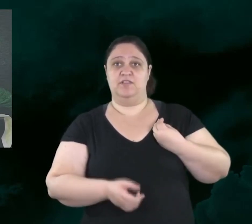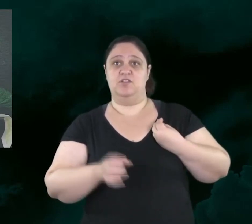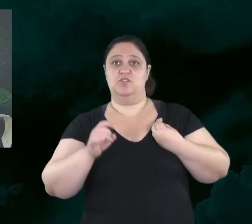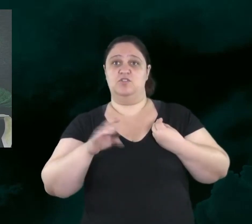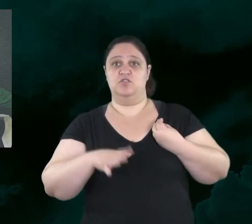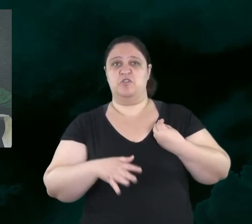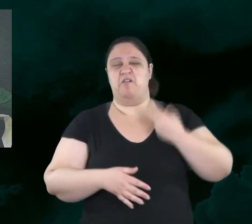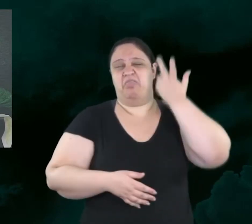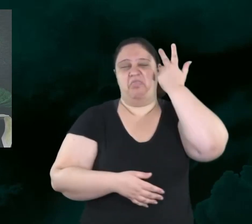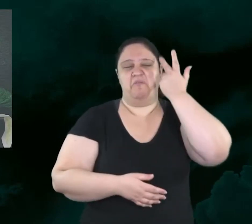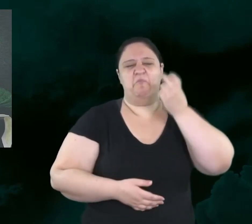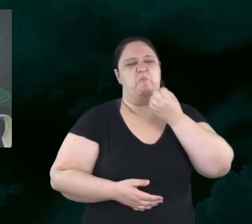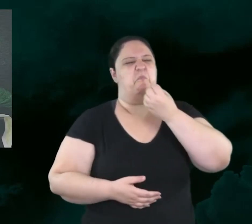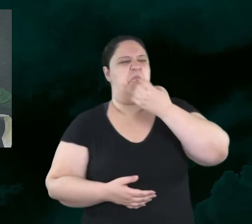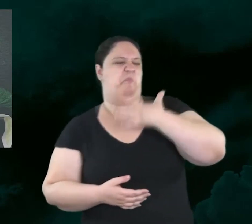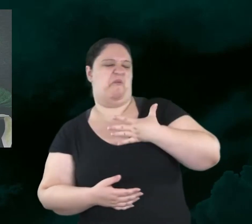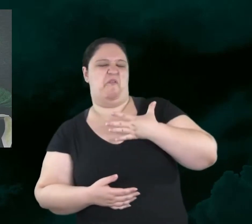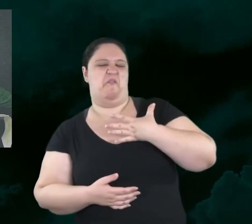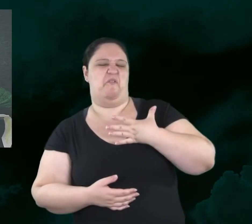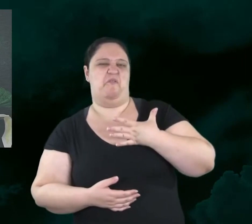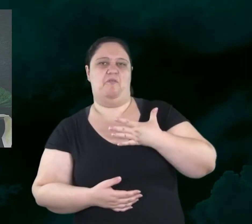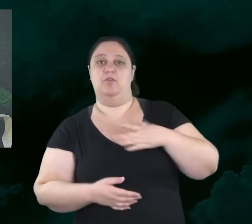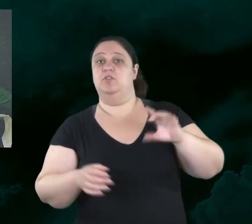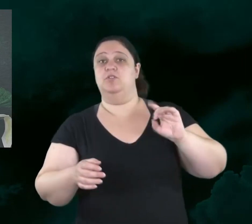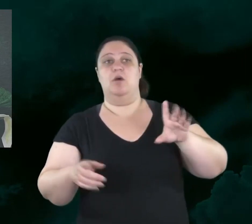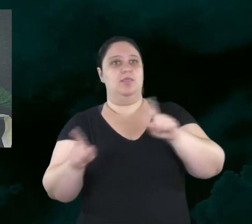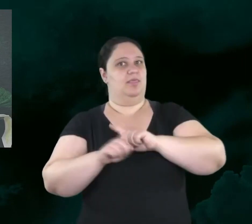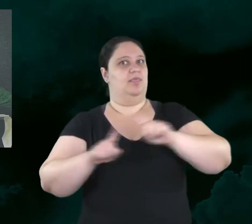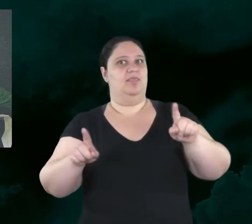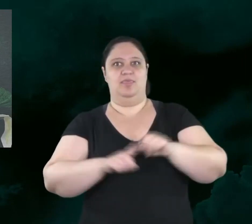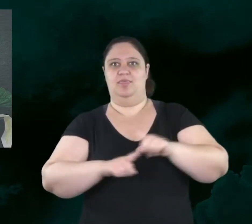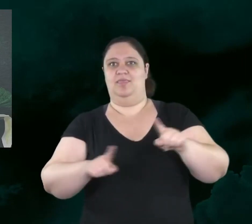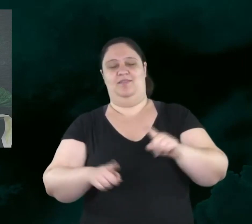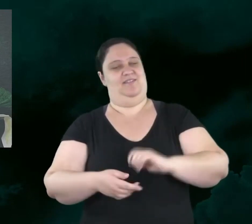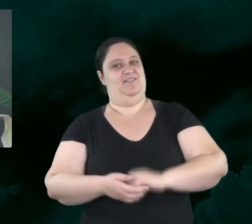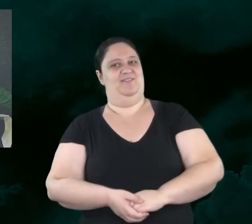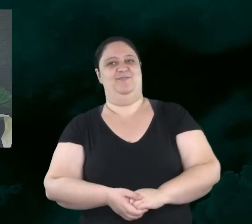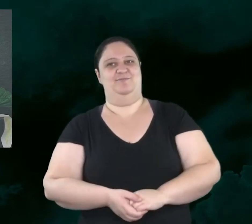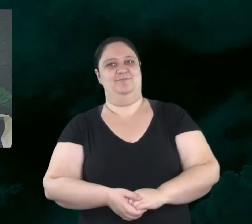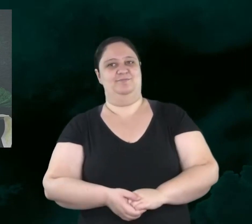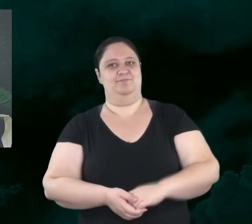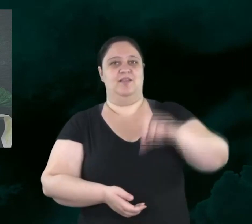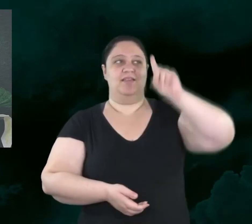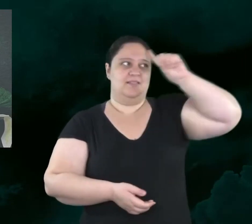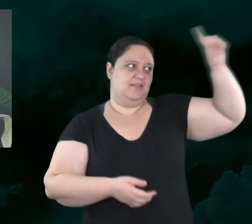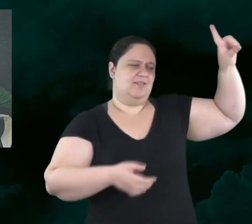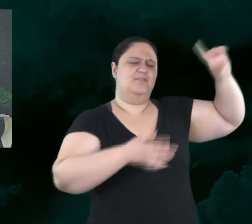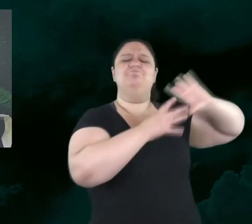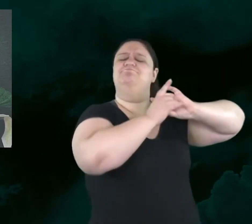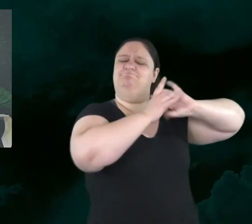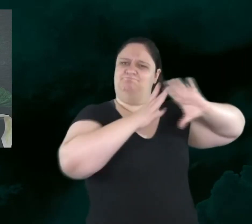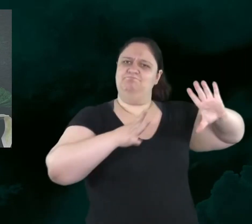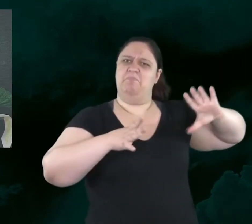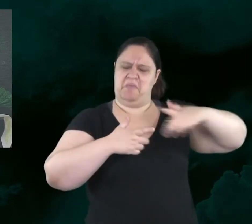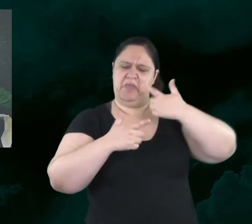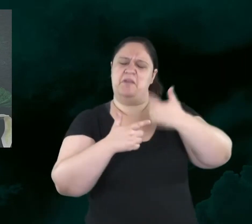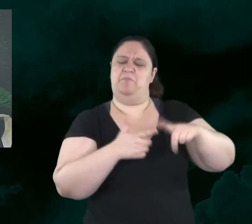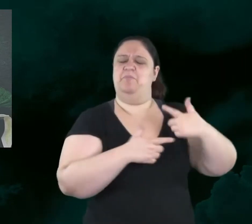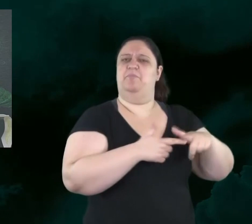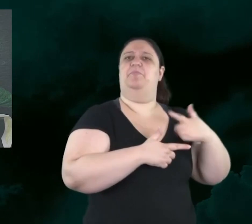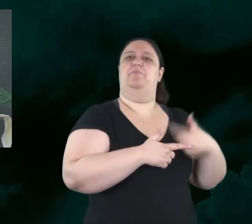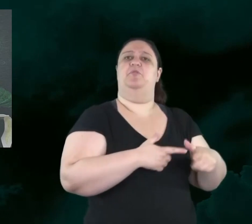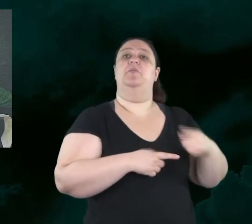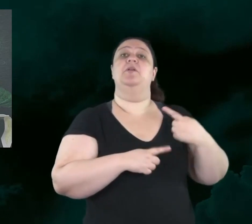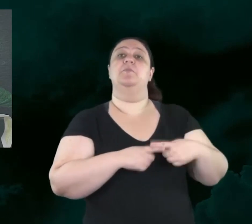de bonança. Não é feita só de mar de rosas, céu azul. O Senhor permite essas coisas acontecerem conosco, é para